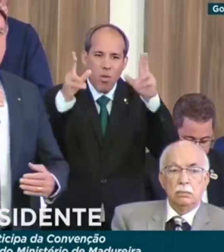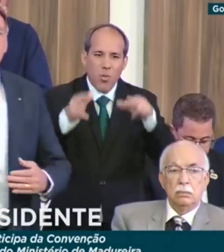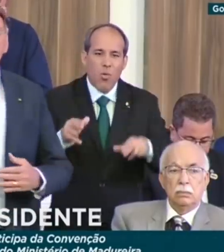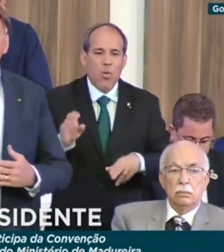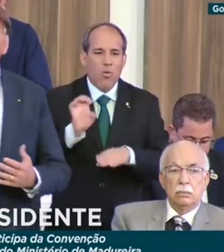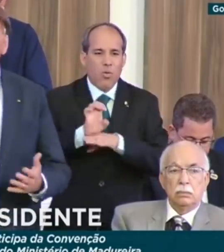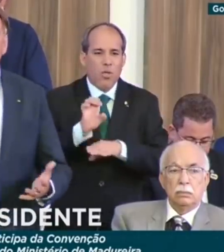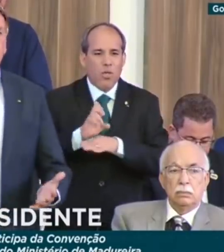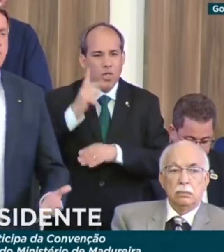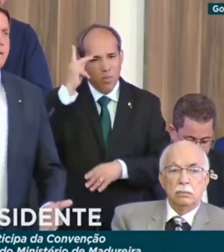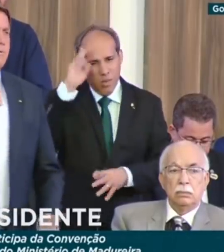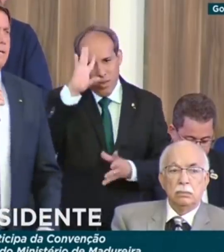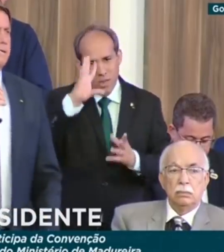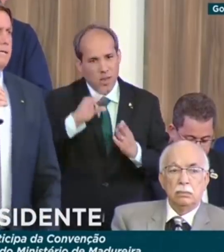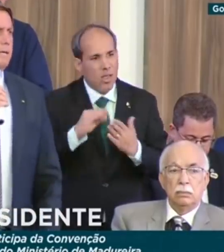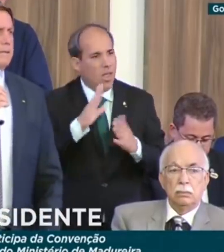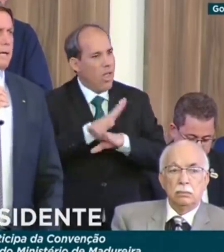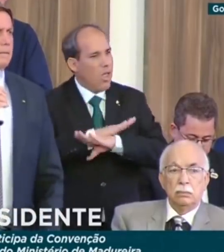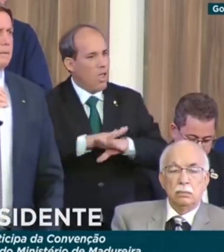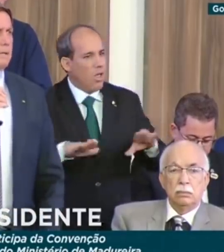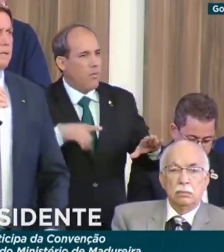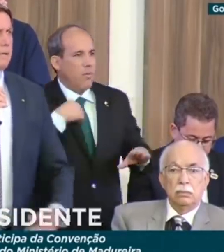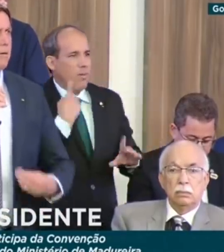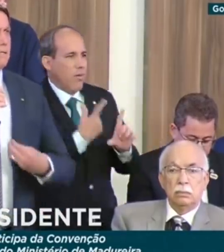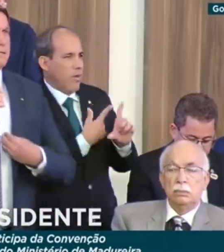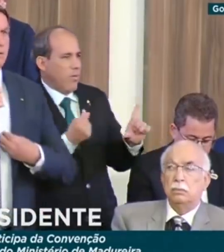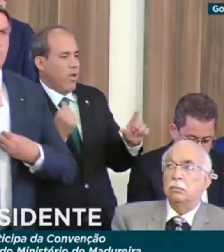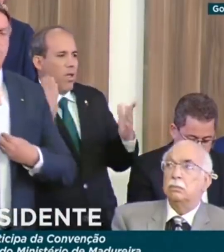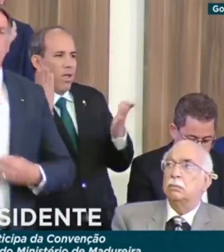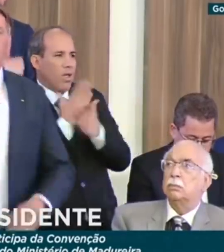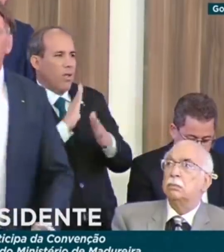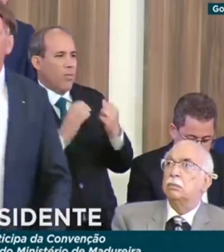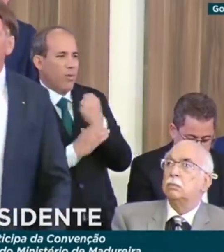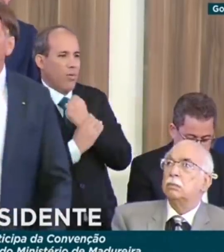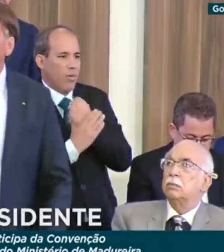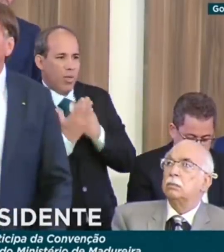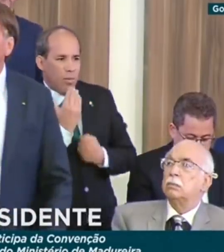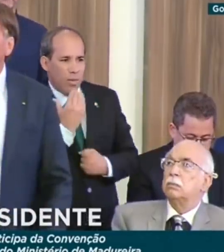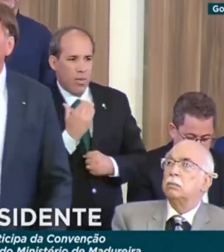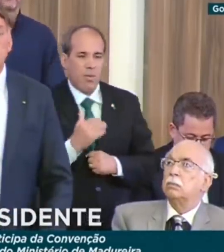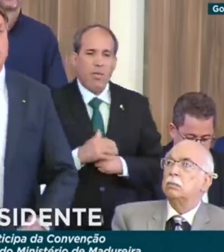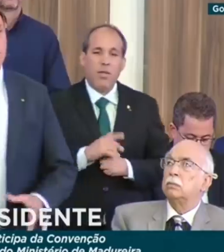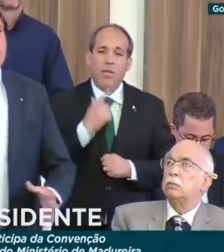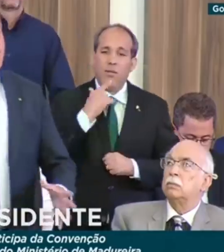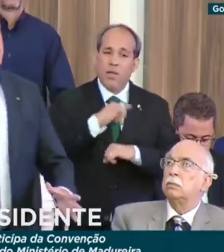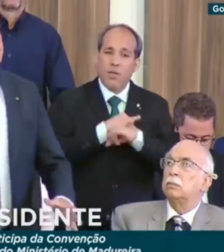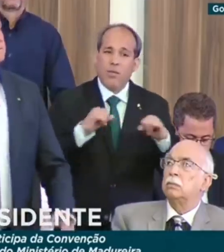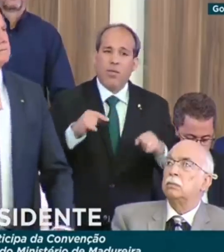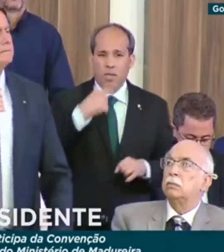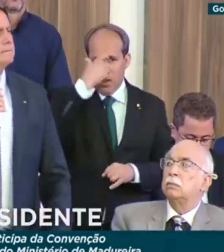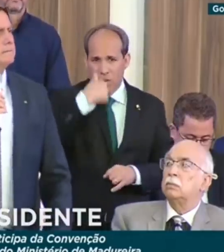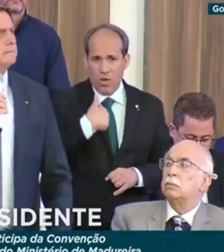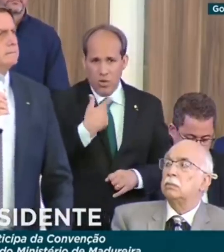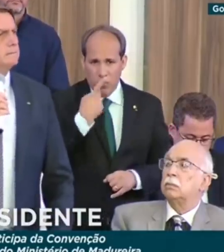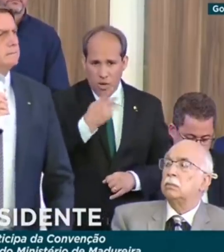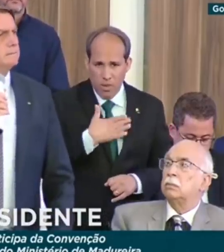economia, acabou a nossa segurança alimentar. E agora diz o presidente da República aqui, não é ameaça,